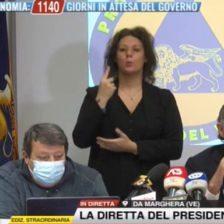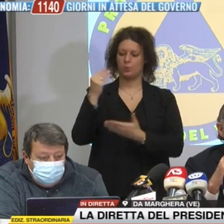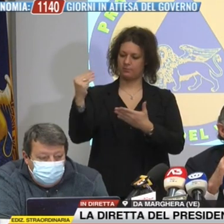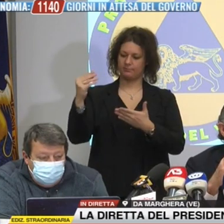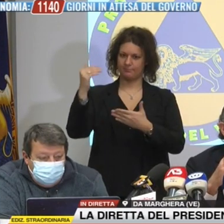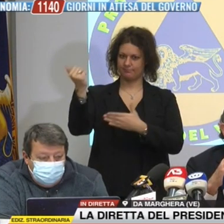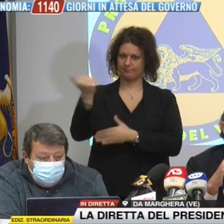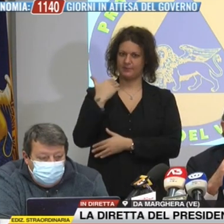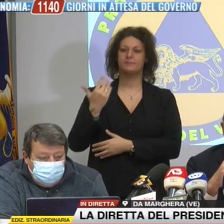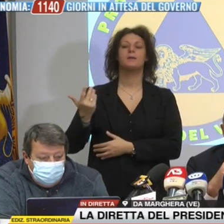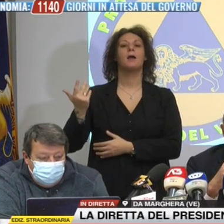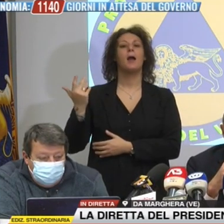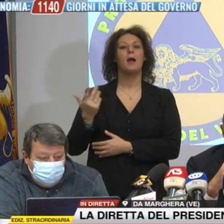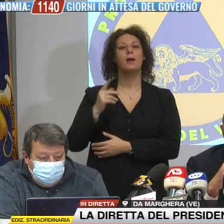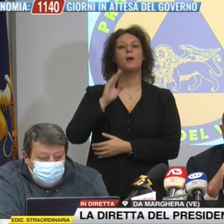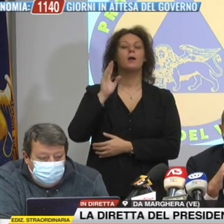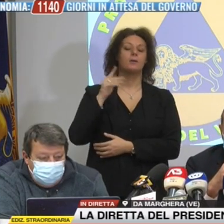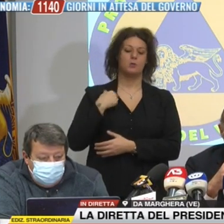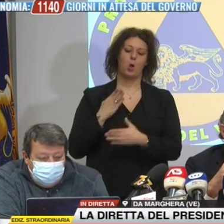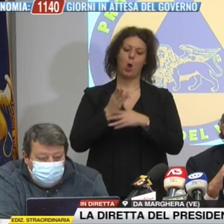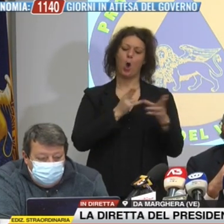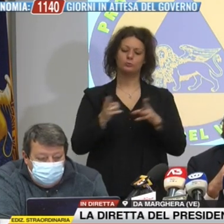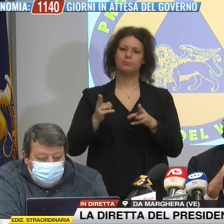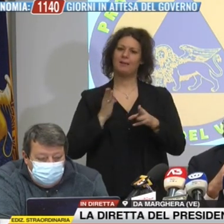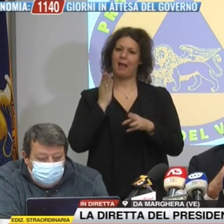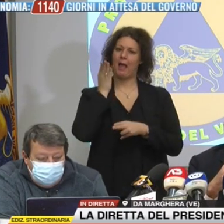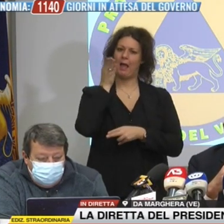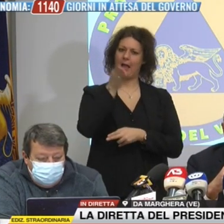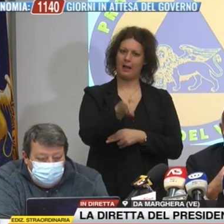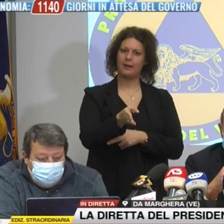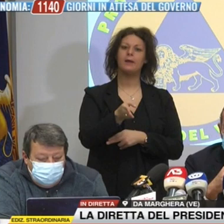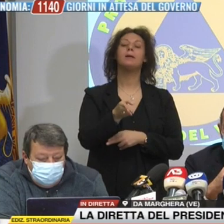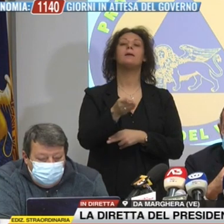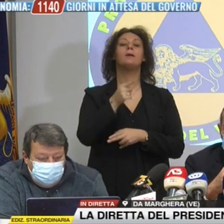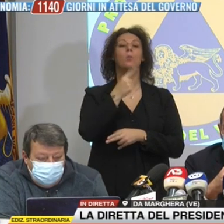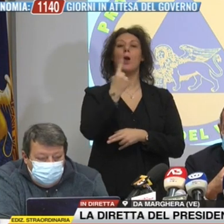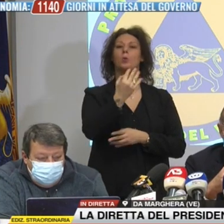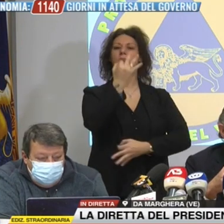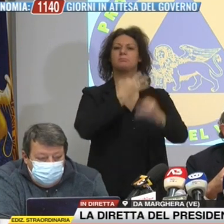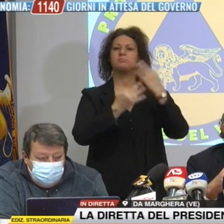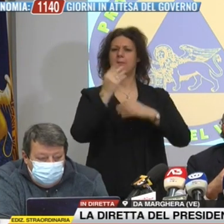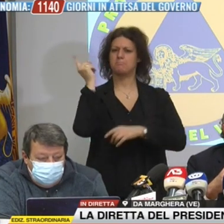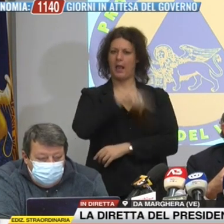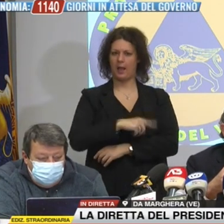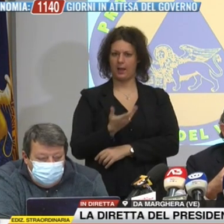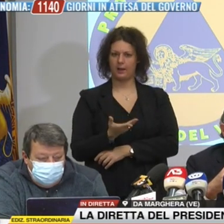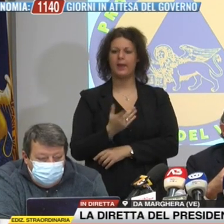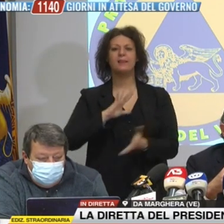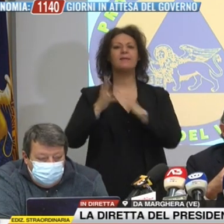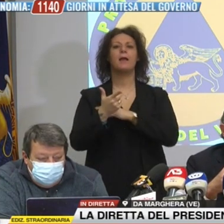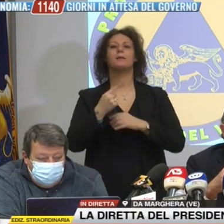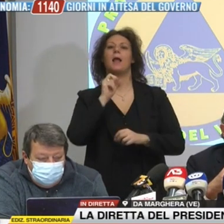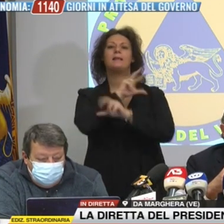Ma tu non puoi dire che la sanità non funziona. Pensa che probabilmente quel giorno tu hai trovato un maleducato, una persona con la giornata